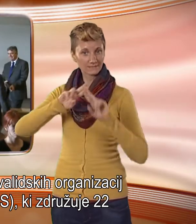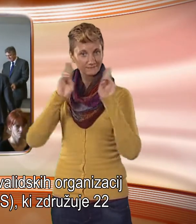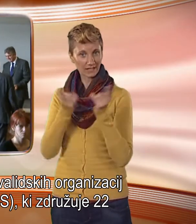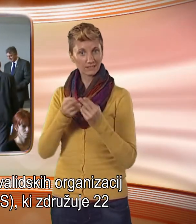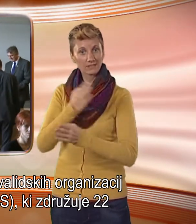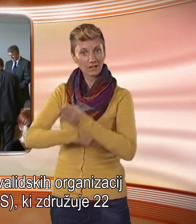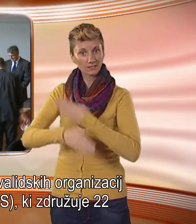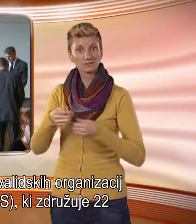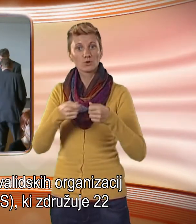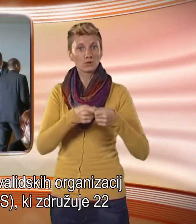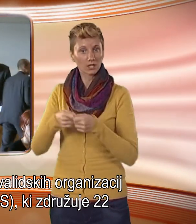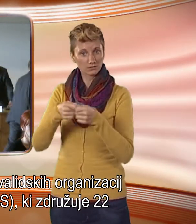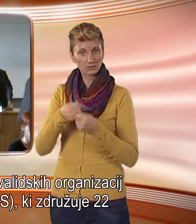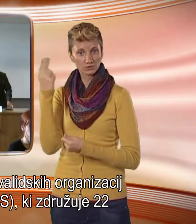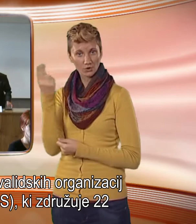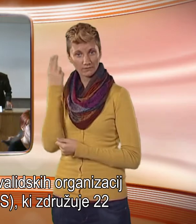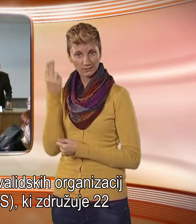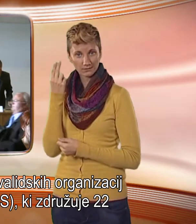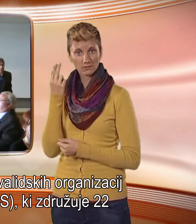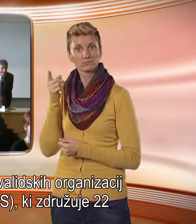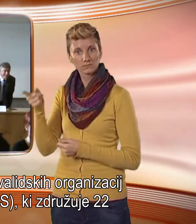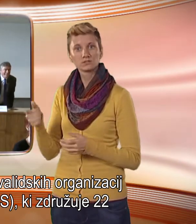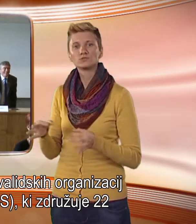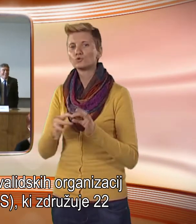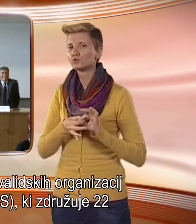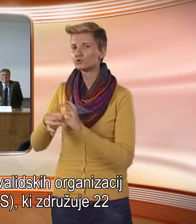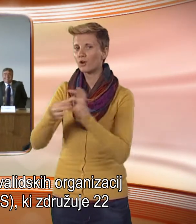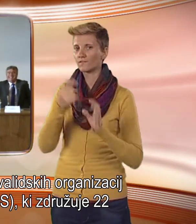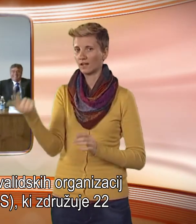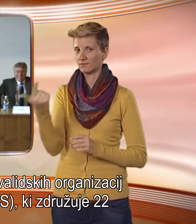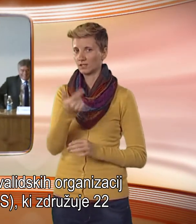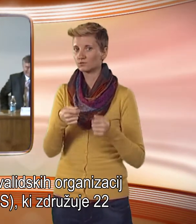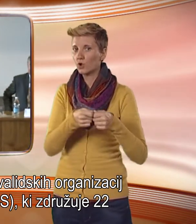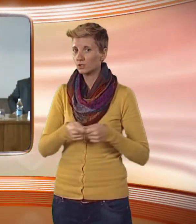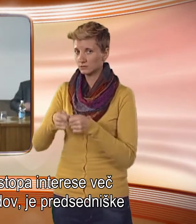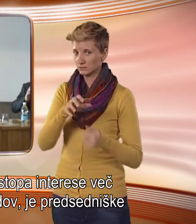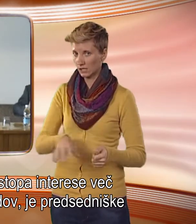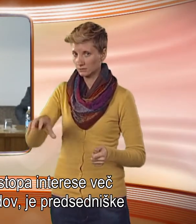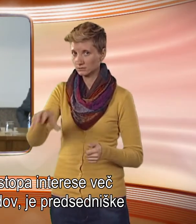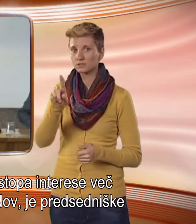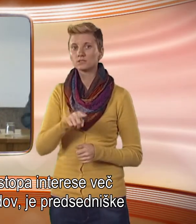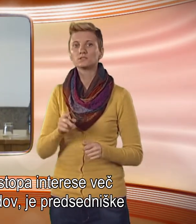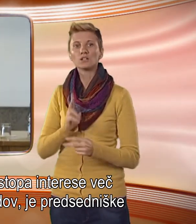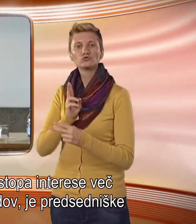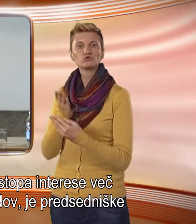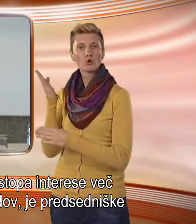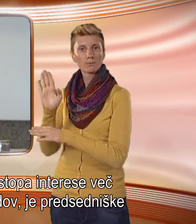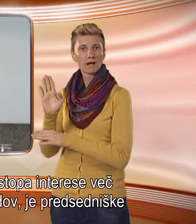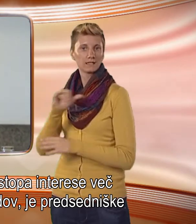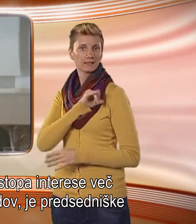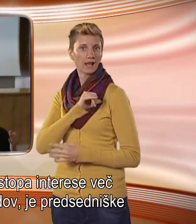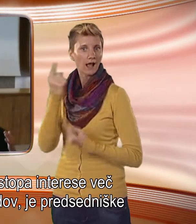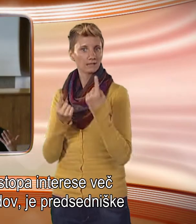Nacionalni svet invalidskih organizacij Slovenije, ki združuje 22 organizacij in zastopa interese več kot 100 tisoč